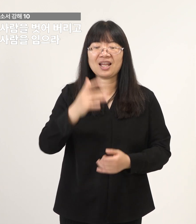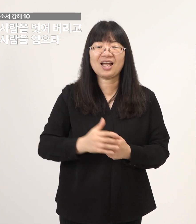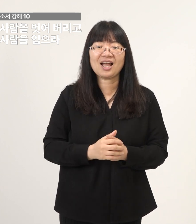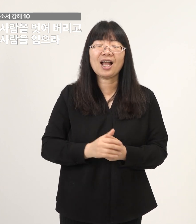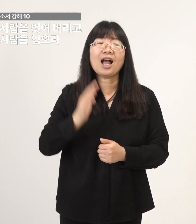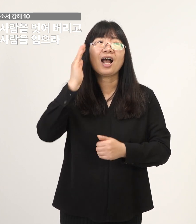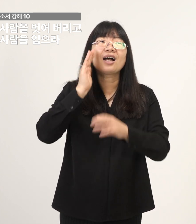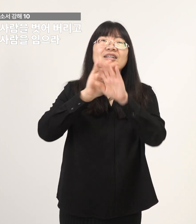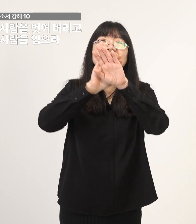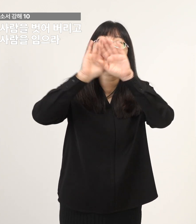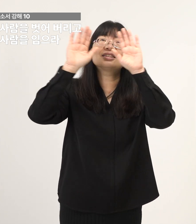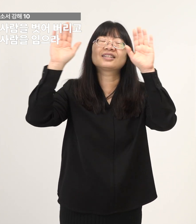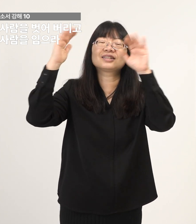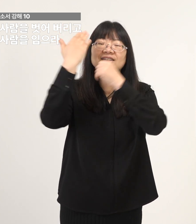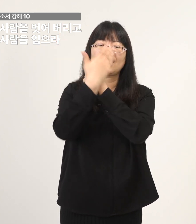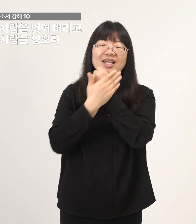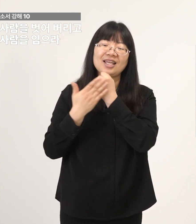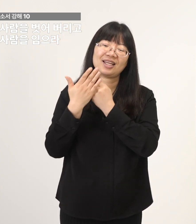하늘의